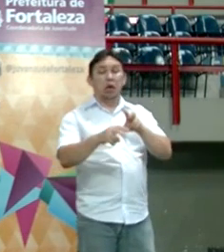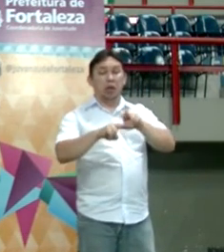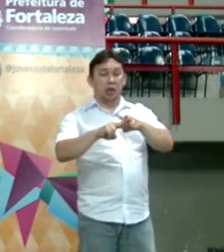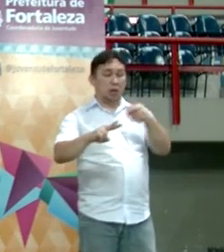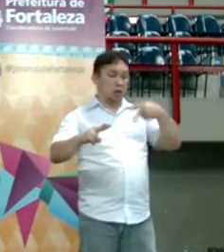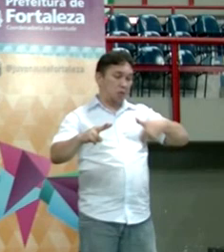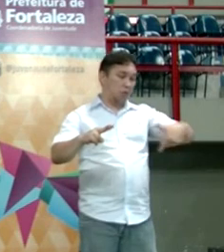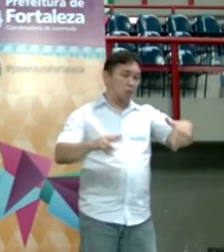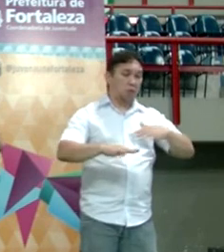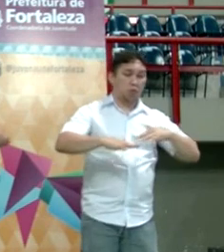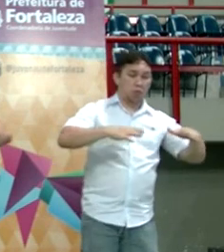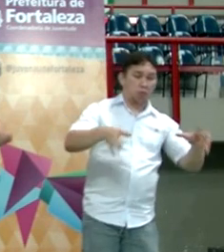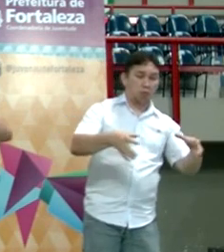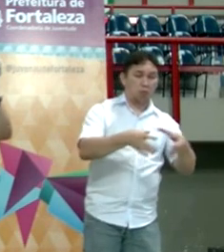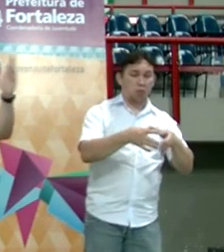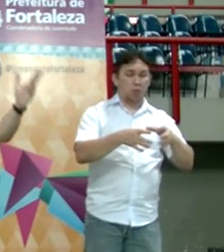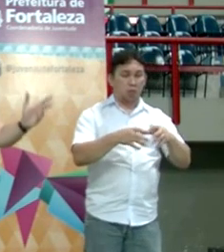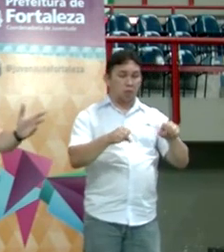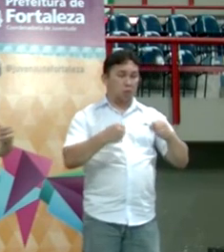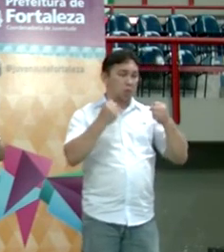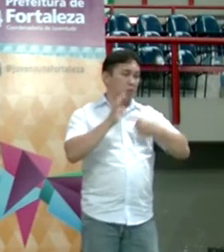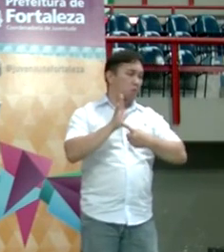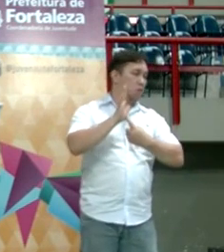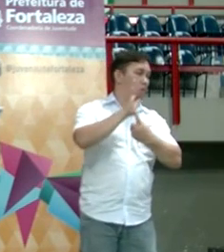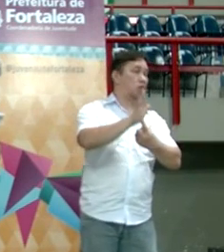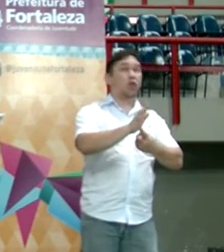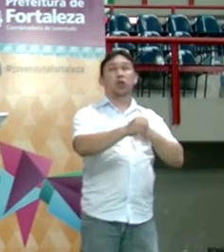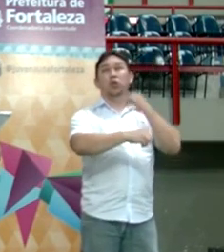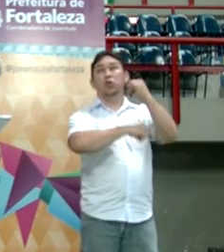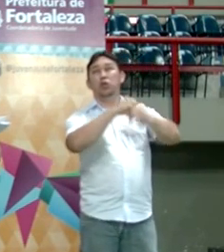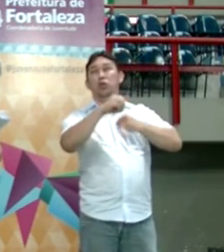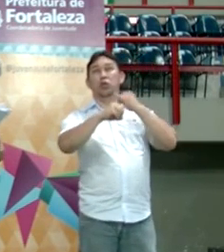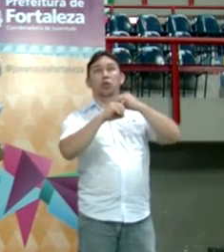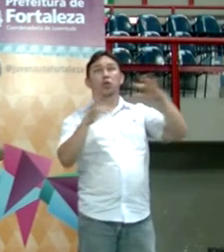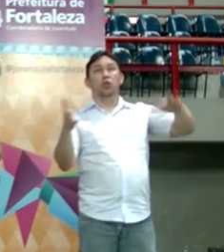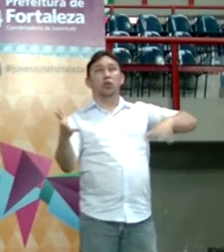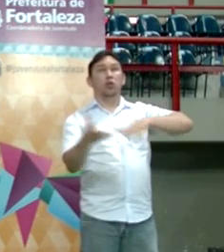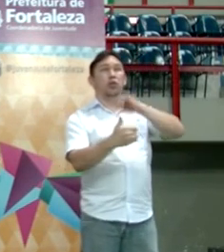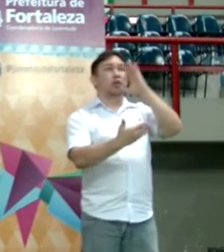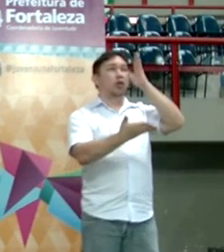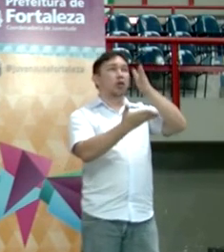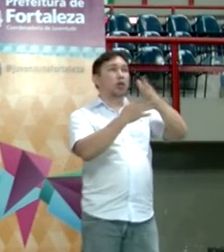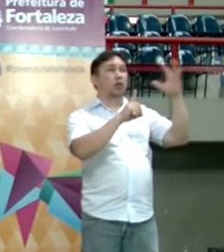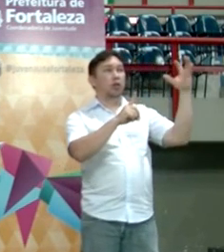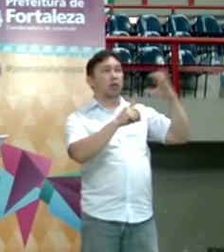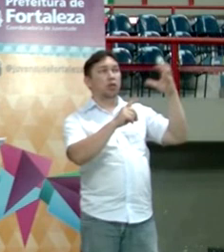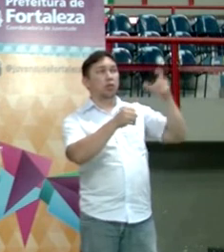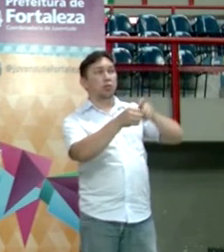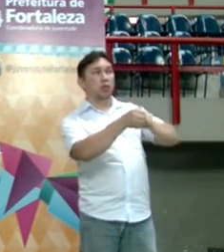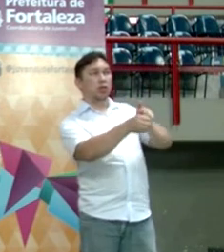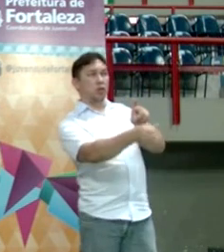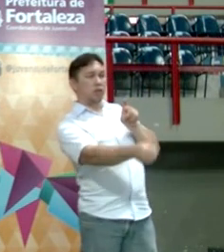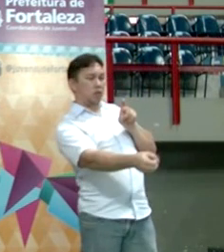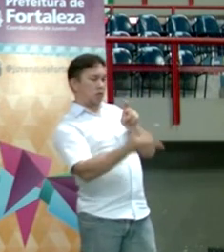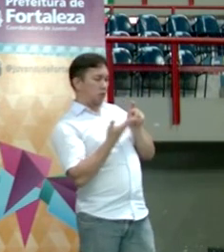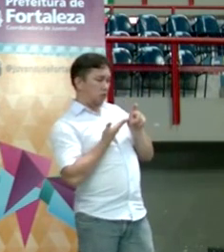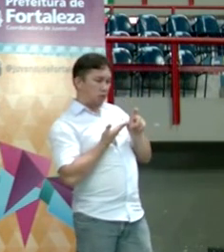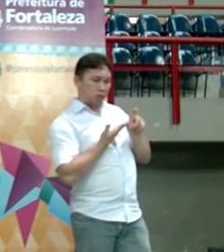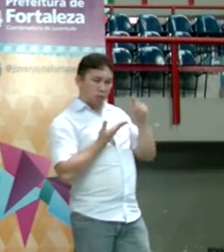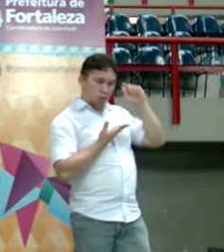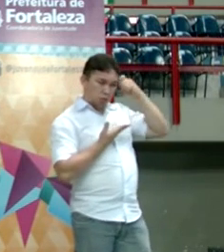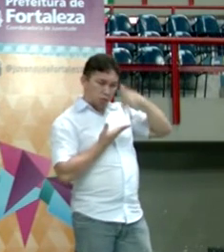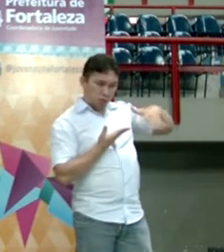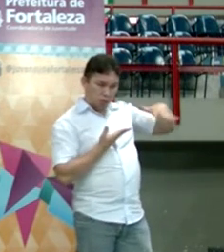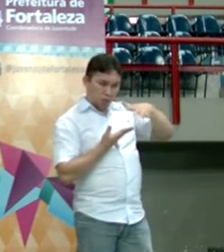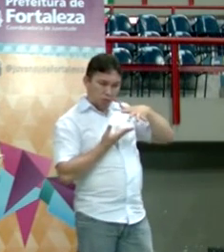o movimento dos negros sul-africanos ganhou uma voz de expressão internacional, eliminando as influências do apartheid. Quando eu digo